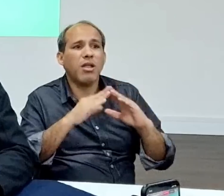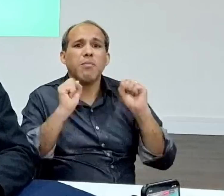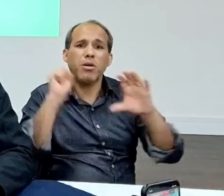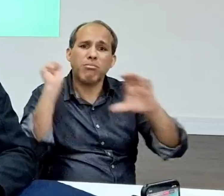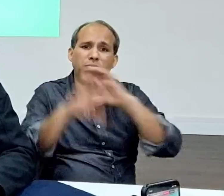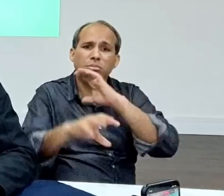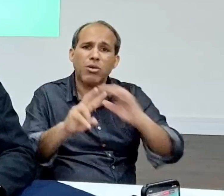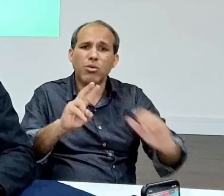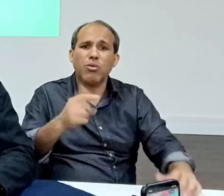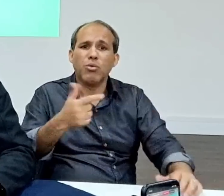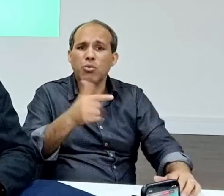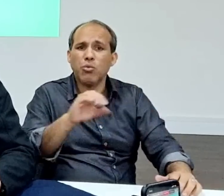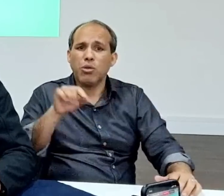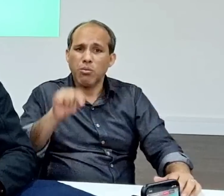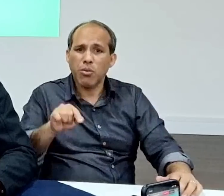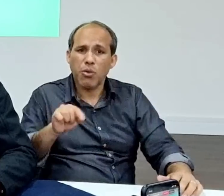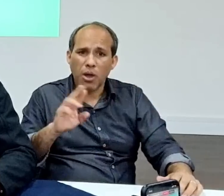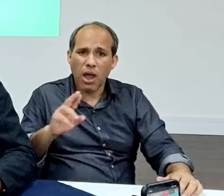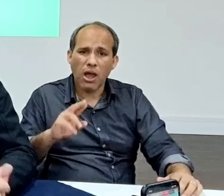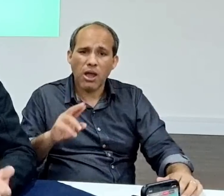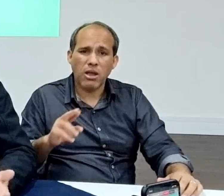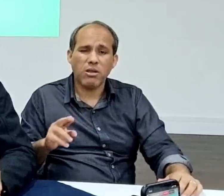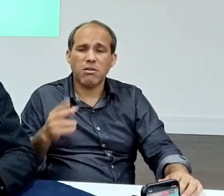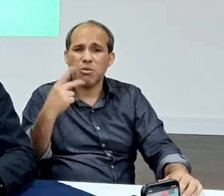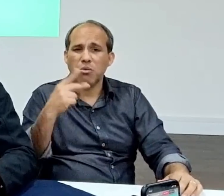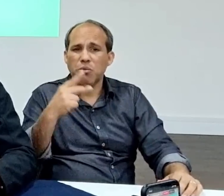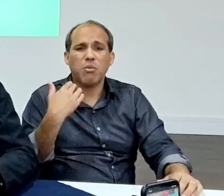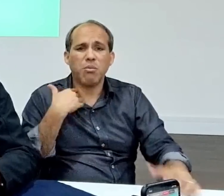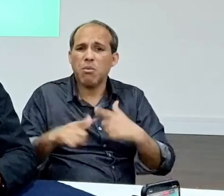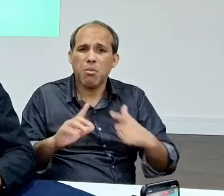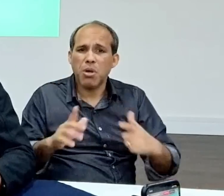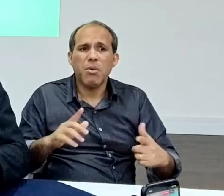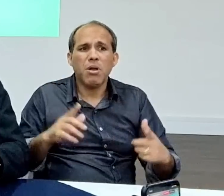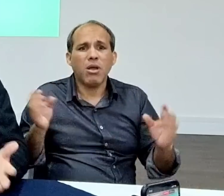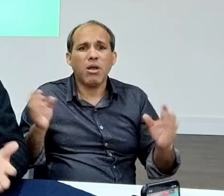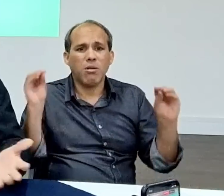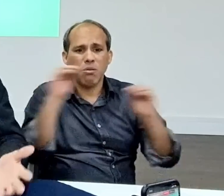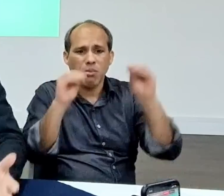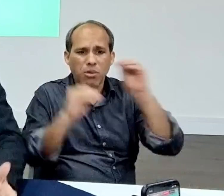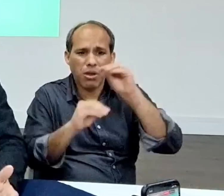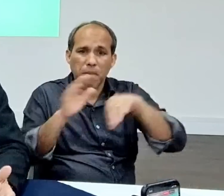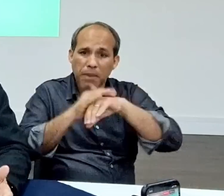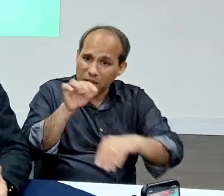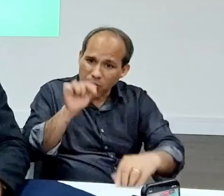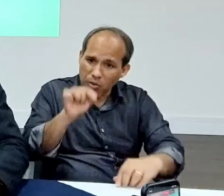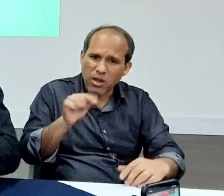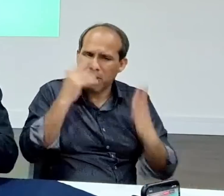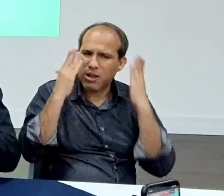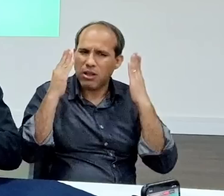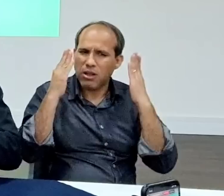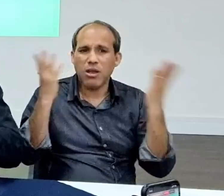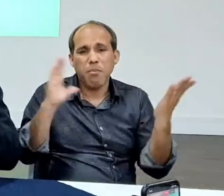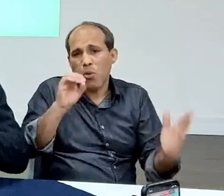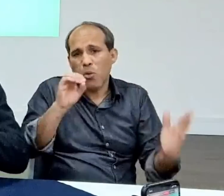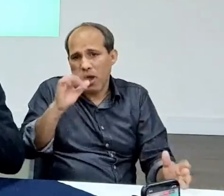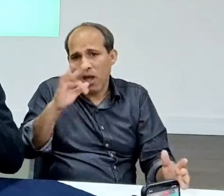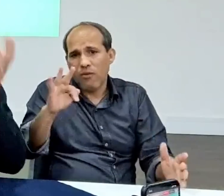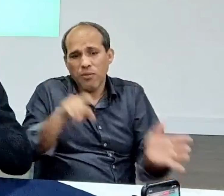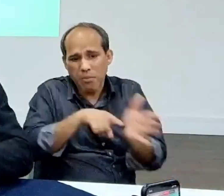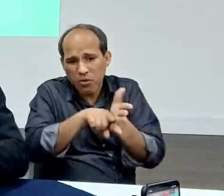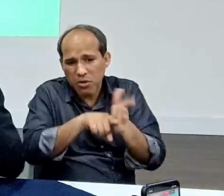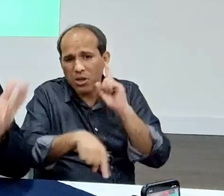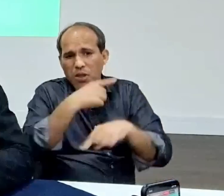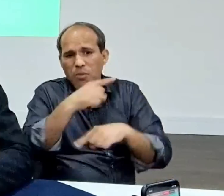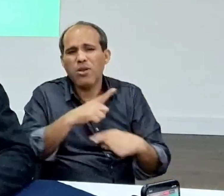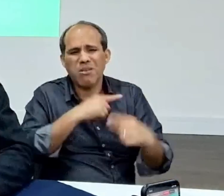conta. Qual é o problema? É uma movimentação atípica? É. Qualquer movimentação acima de R$ 10.000 é atípica. O COAF levanta e